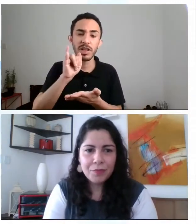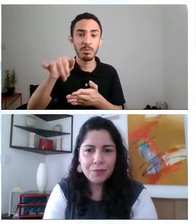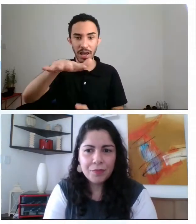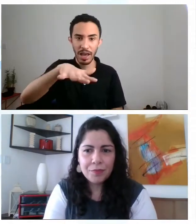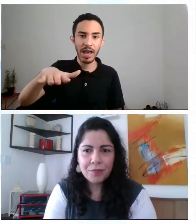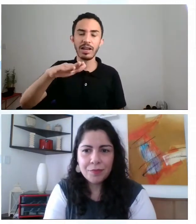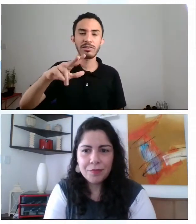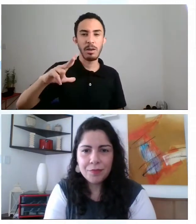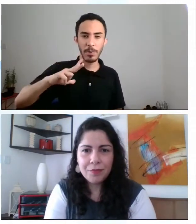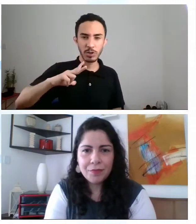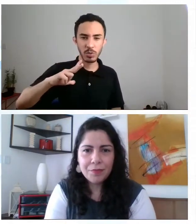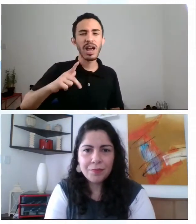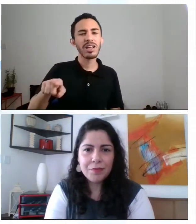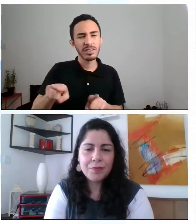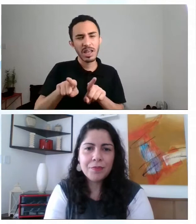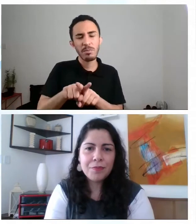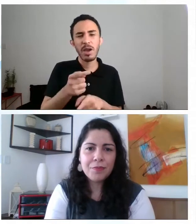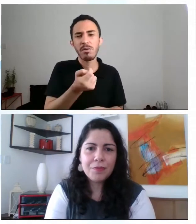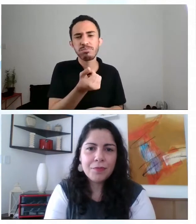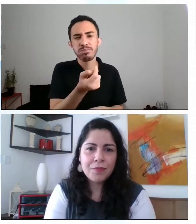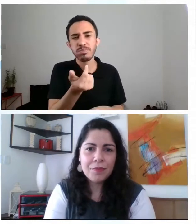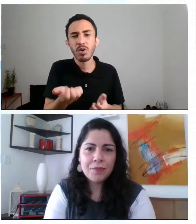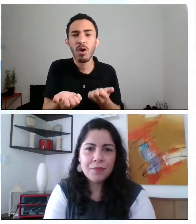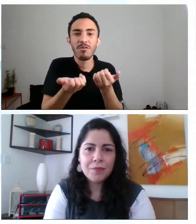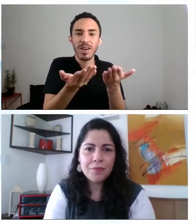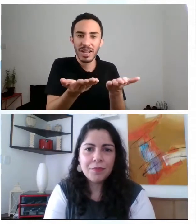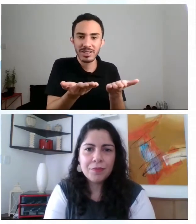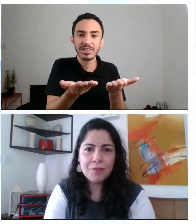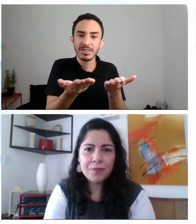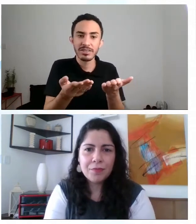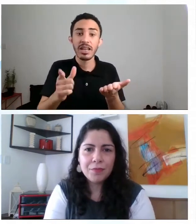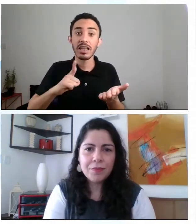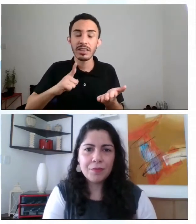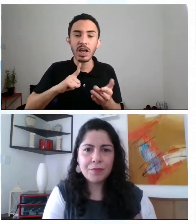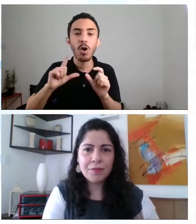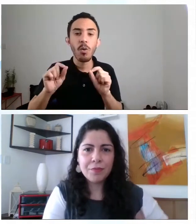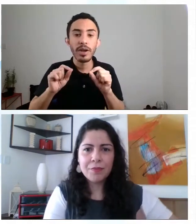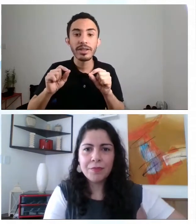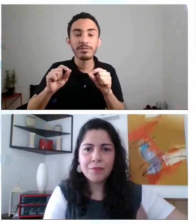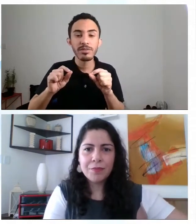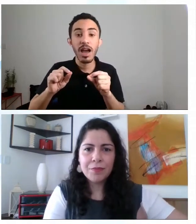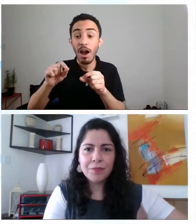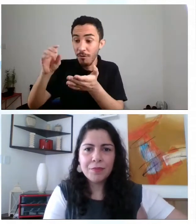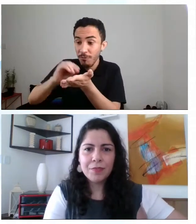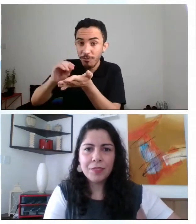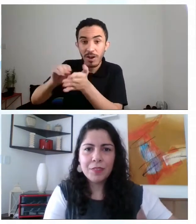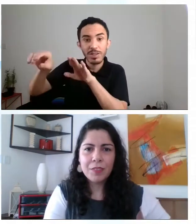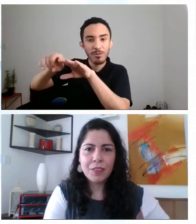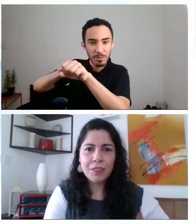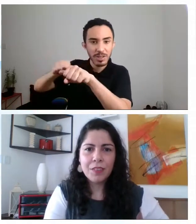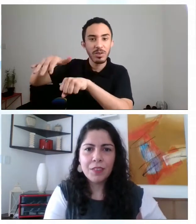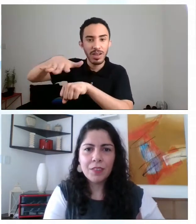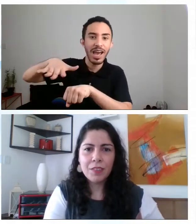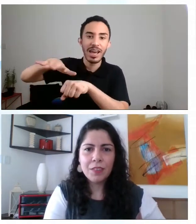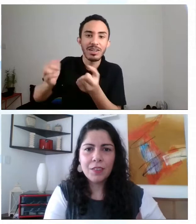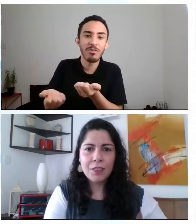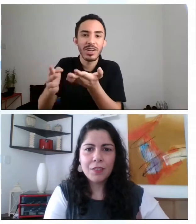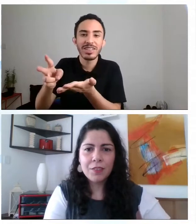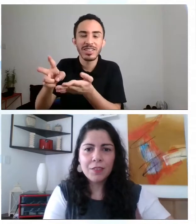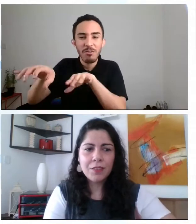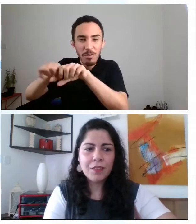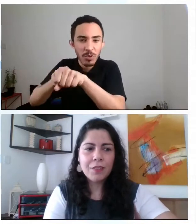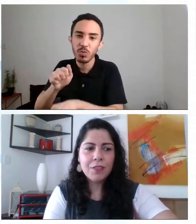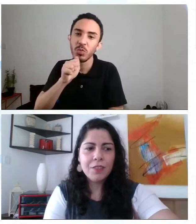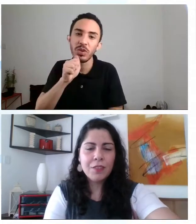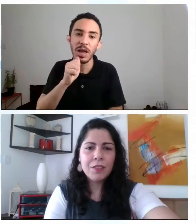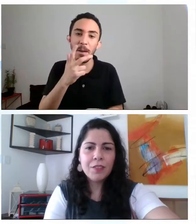privado ainda são muito poucas as que oferecem, então você tem uma demanda de formação também muito grande. E é uma coisa